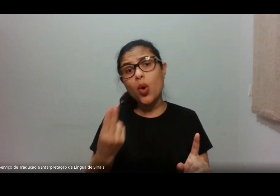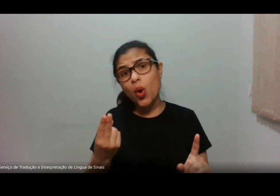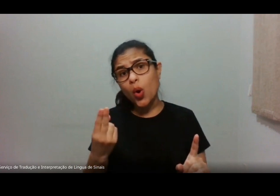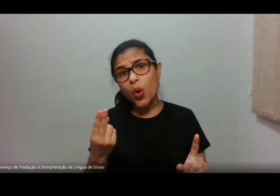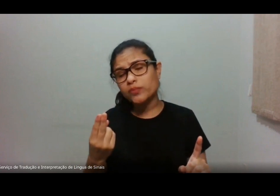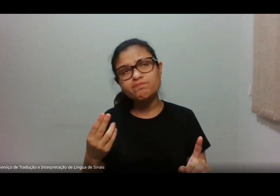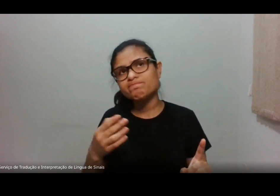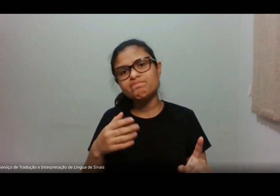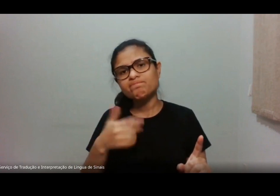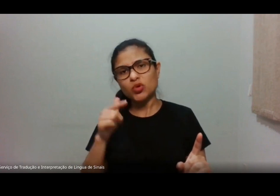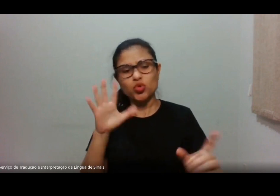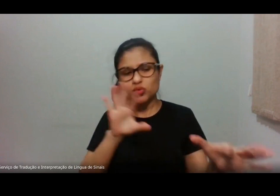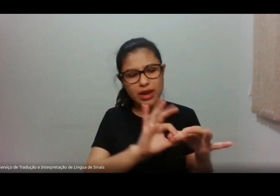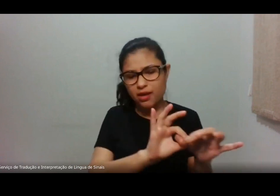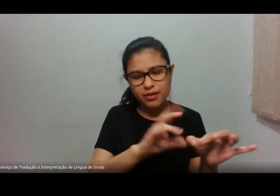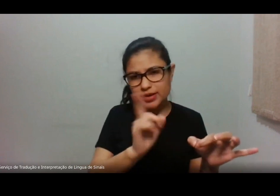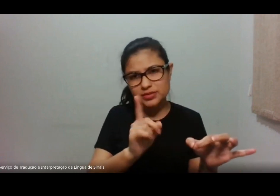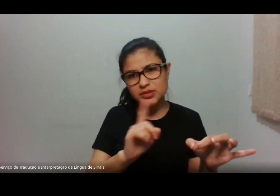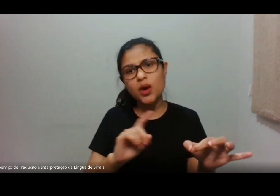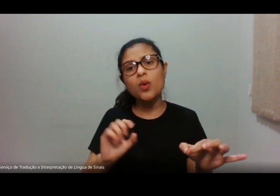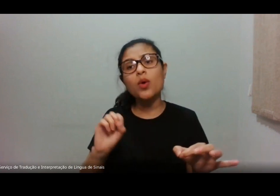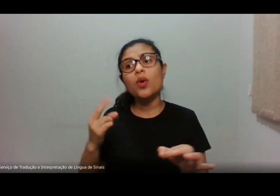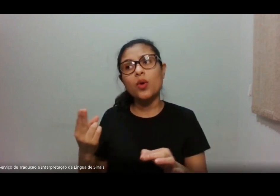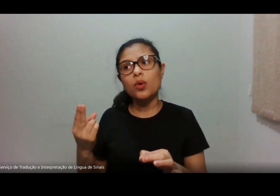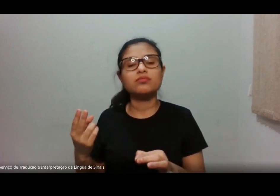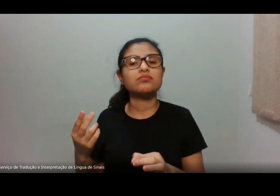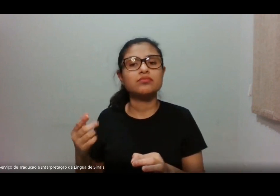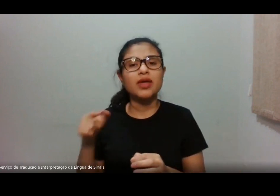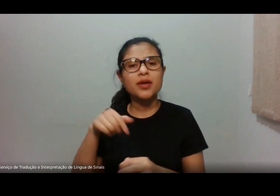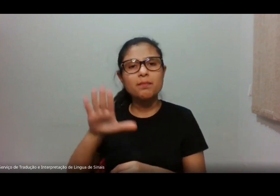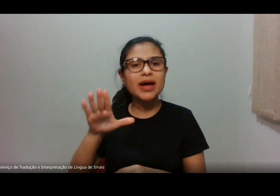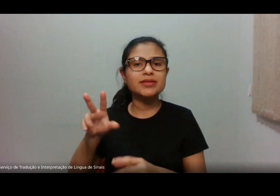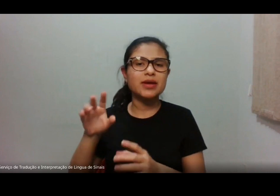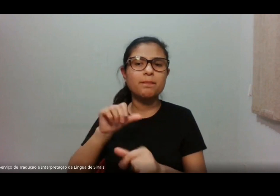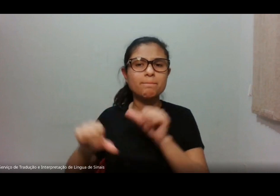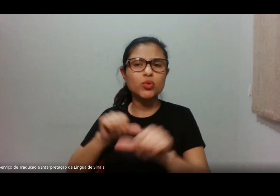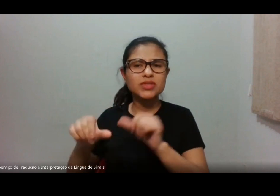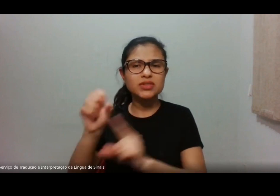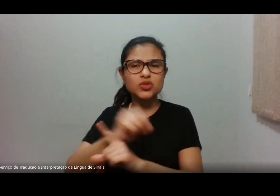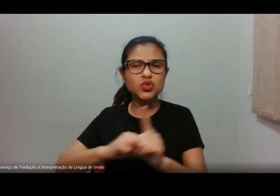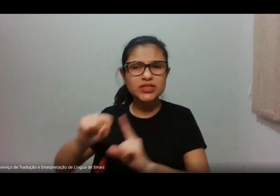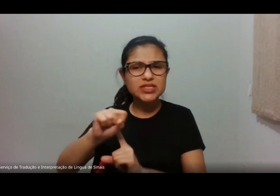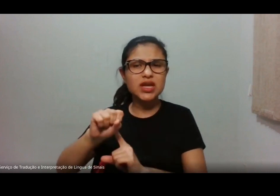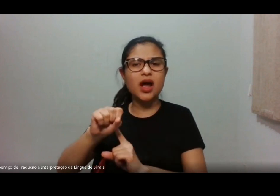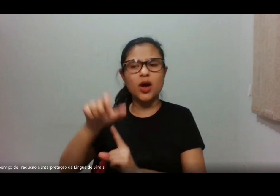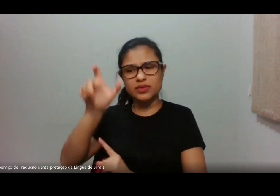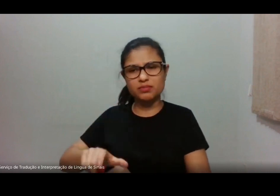noção individual e está invariavelmente ligada à mudança social do indivíduo?